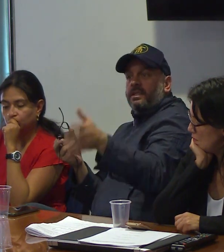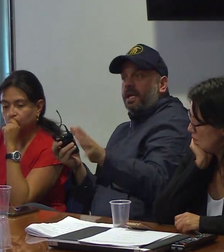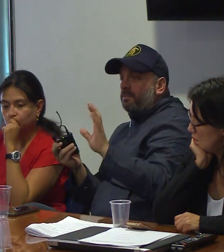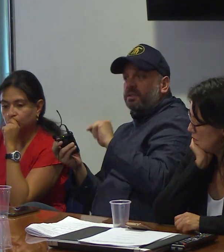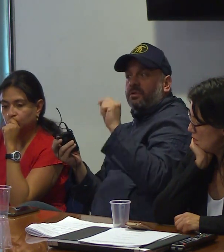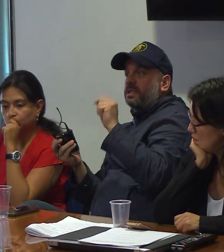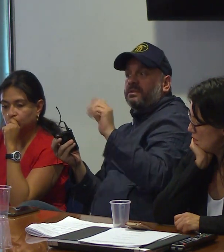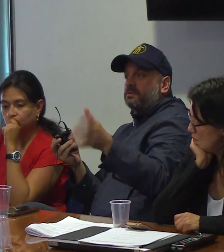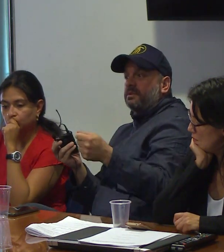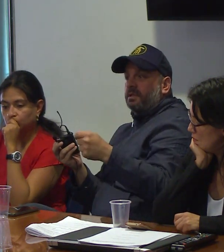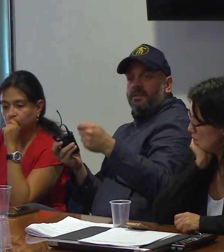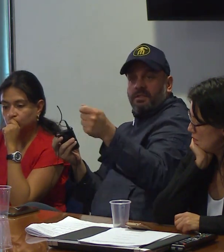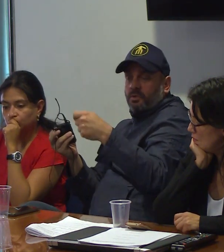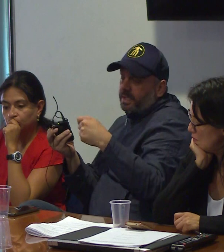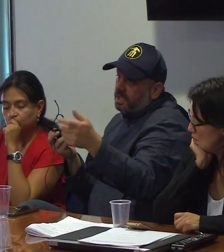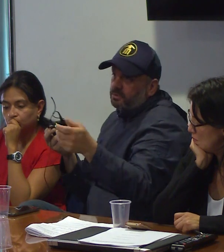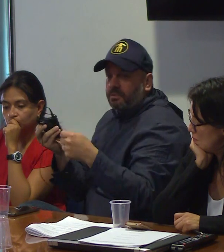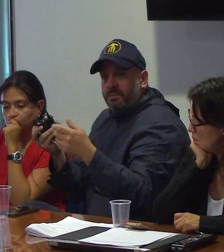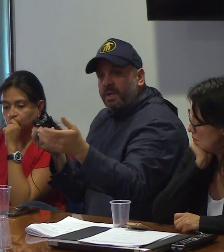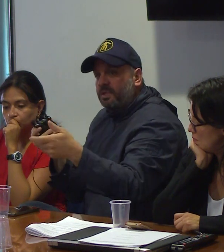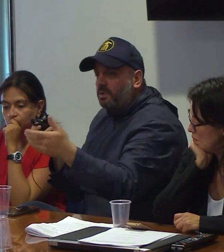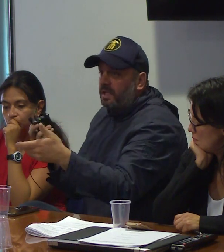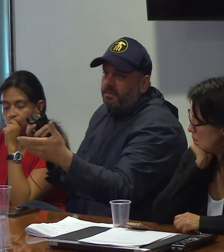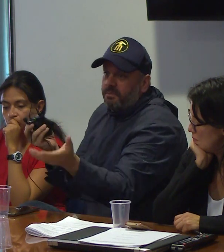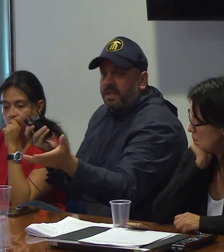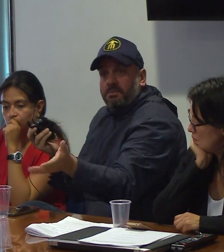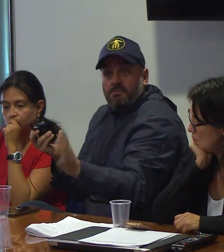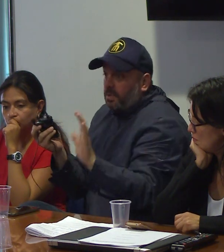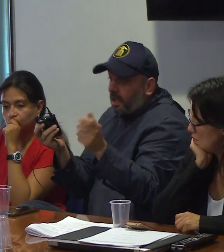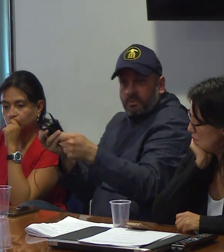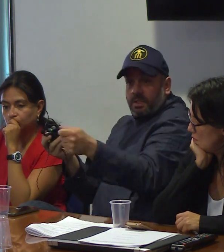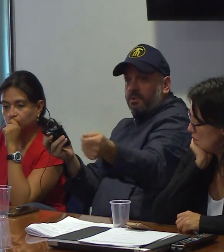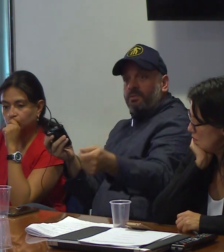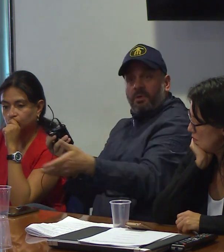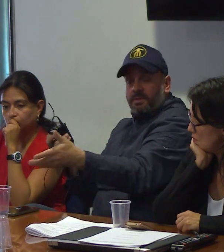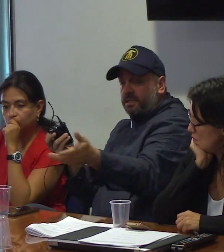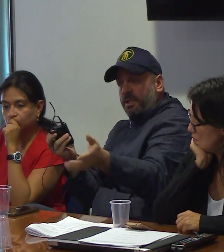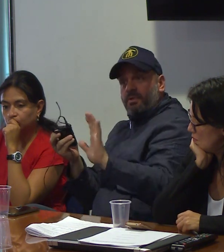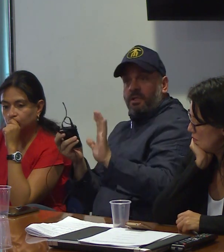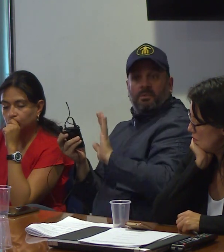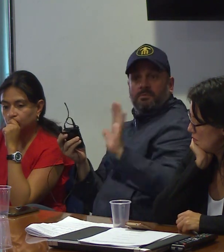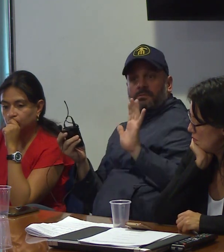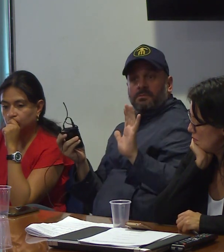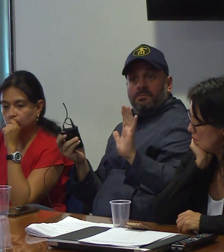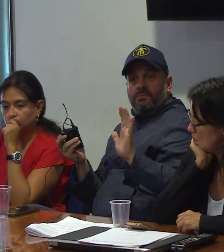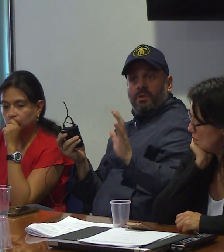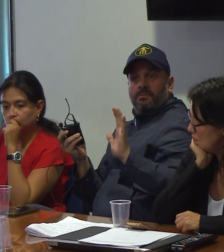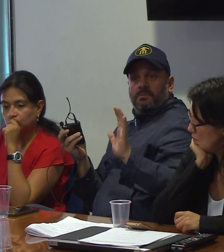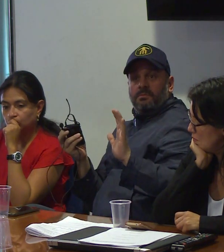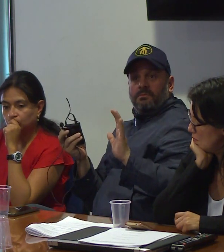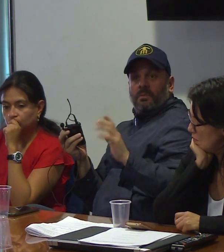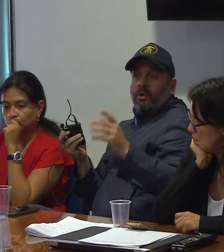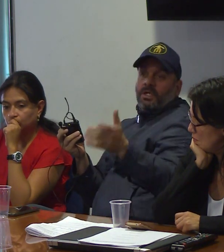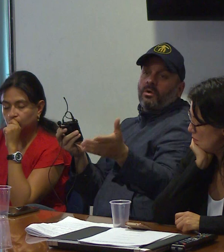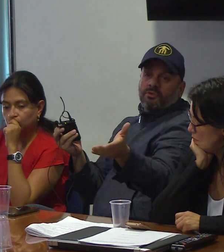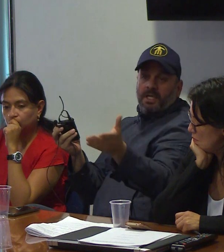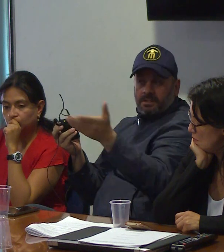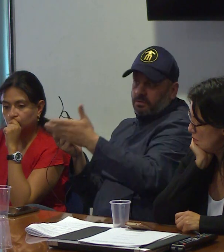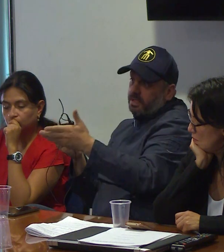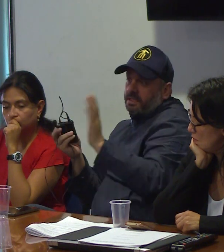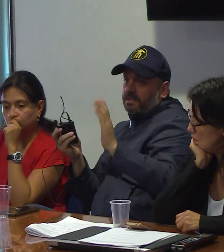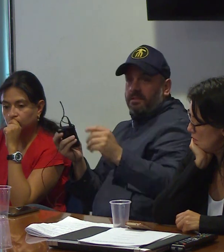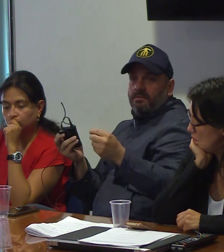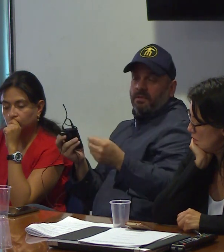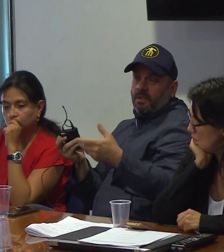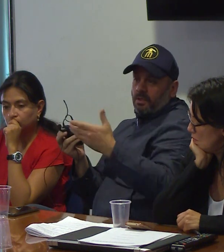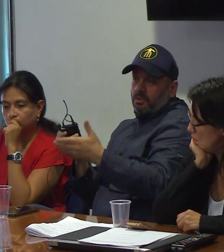Edgar, llegan personas diciendo, venga, usted me puede ayudar, me puede... Claro, no hay ningún problema si tengo el tiempo. ¿Sí? Otra cosa es